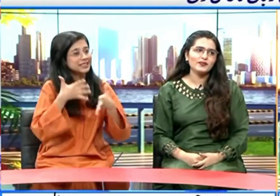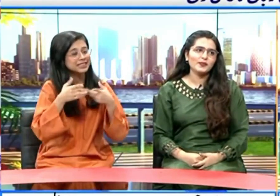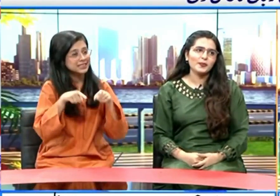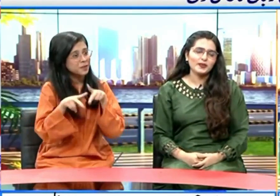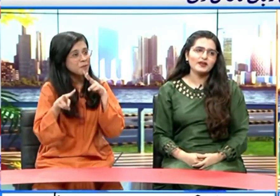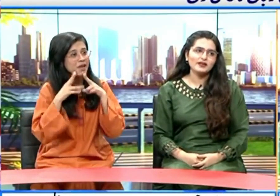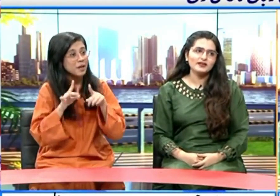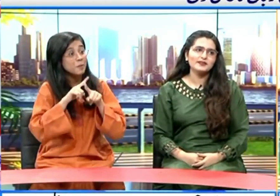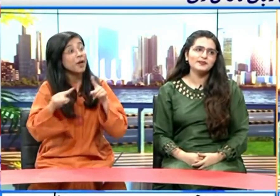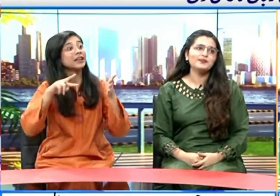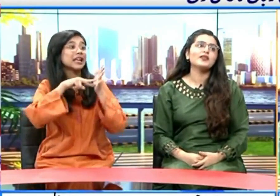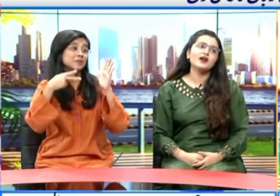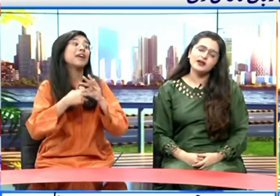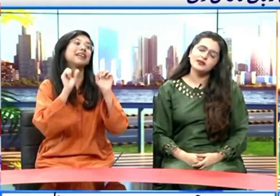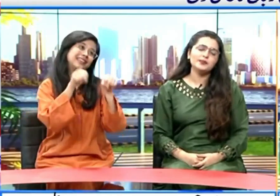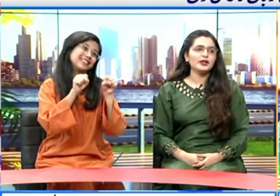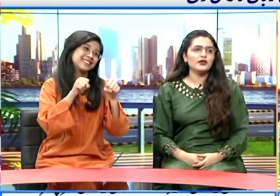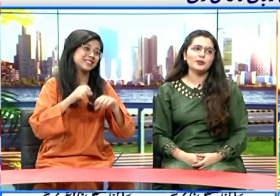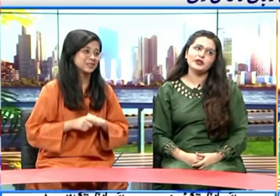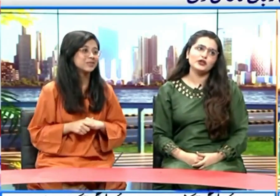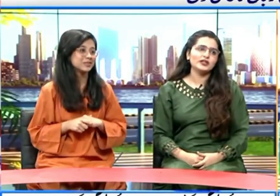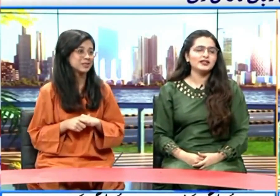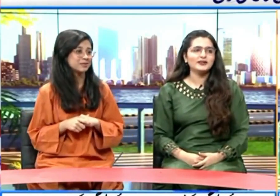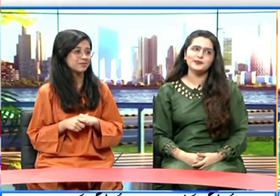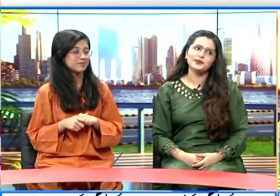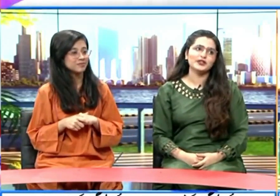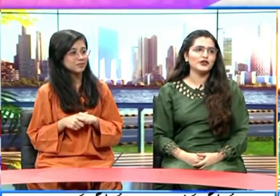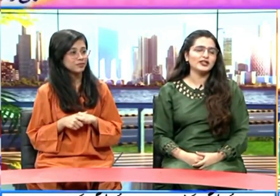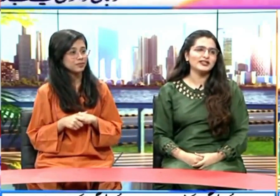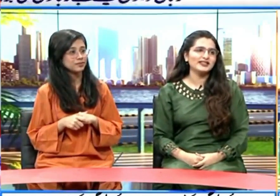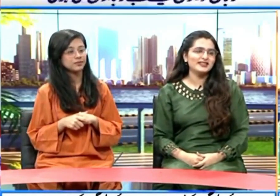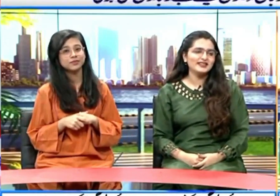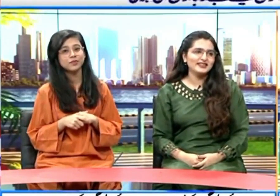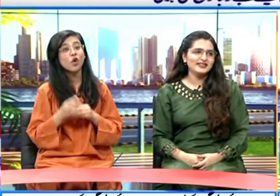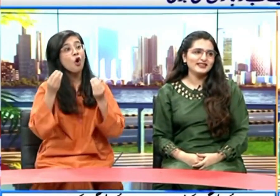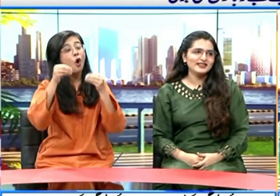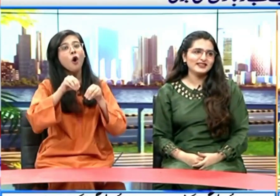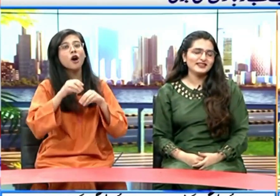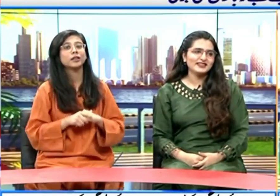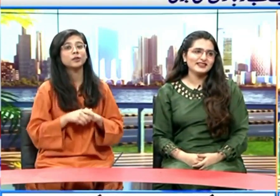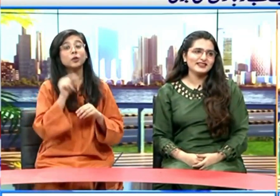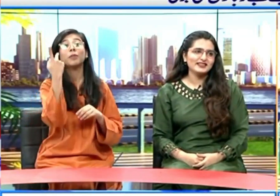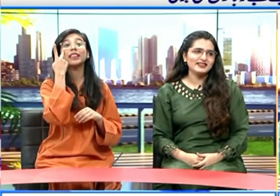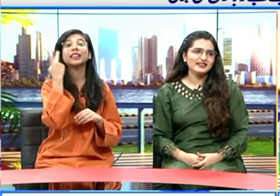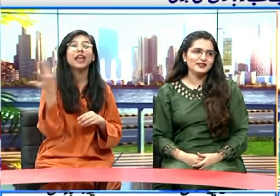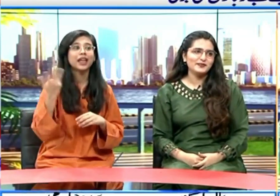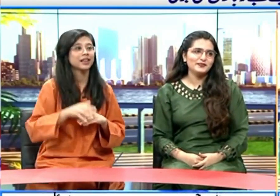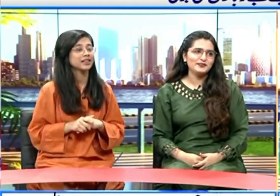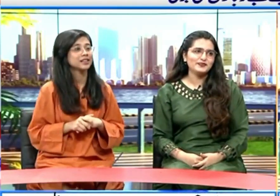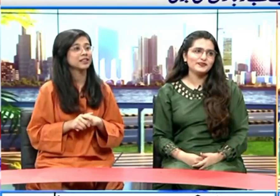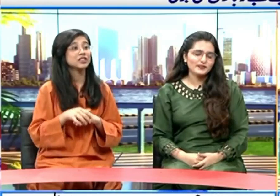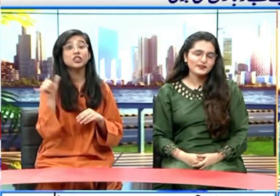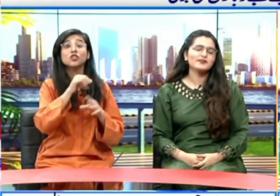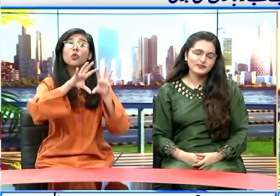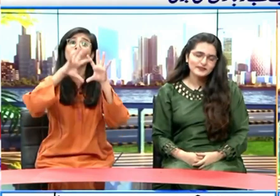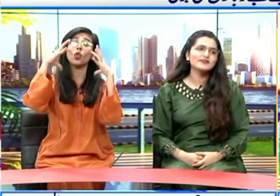ہوتی ہے لیکن ایکسپرٹیز بعد میں آتی ہیں. بالکل. اوکے. اچھا, اور آپ یہ دیکھیں کہ جس طریقے سے